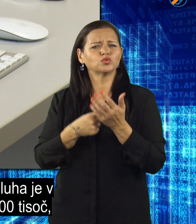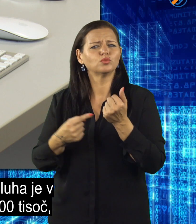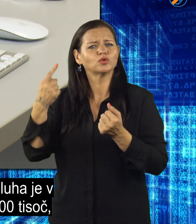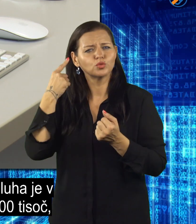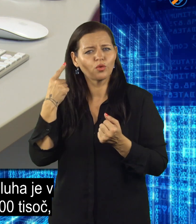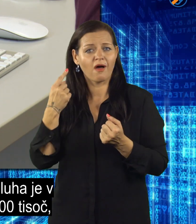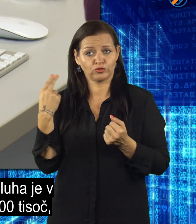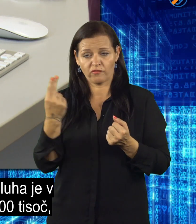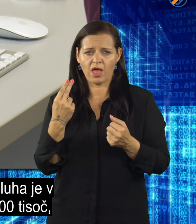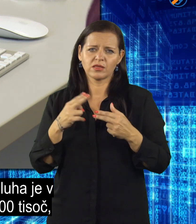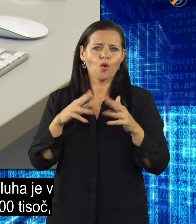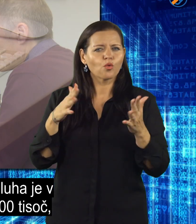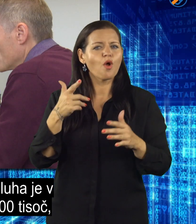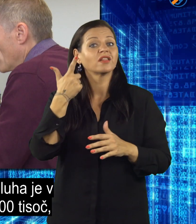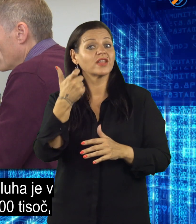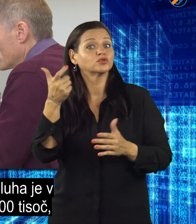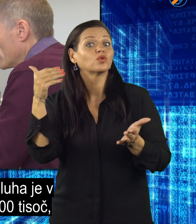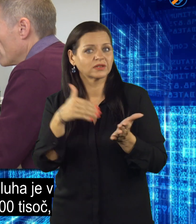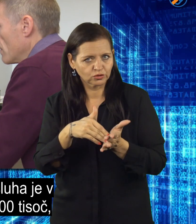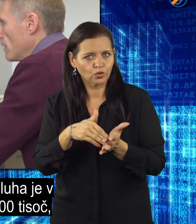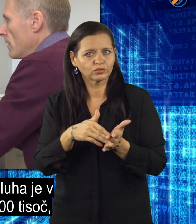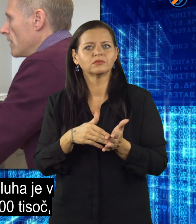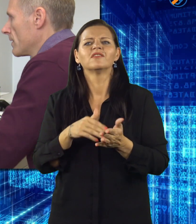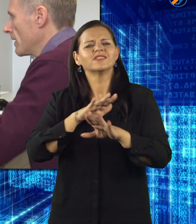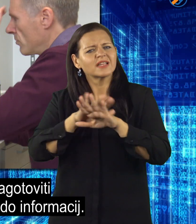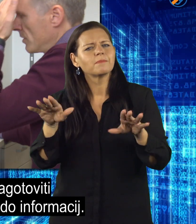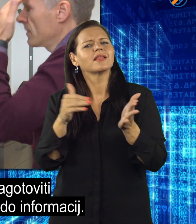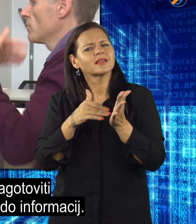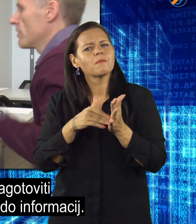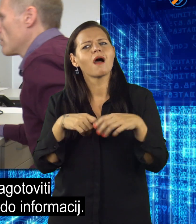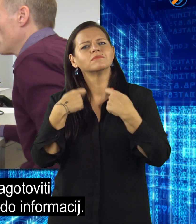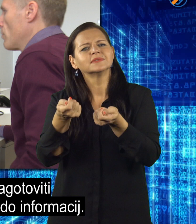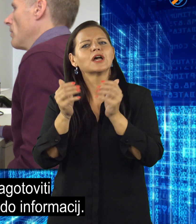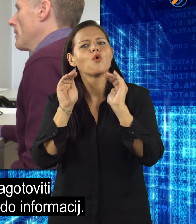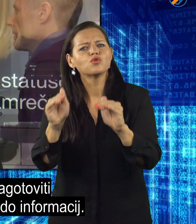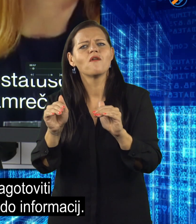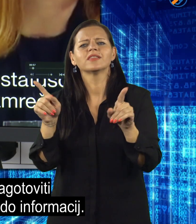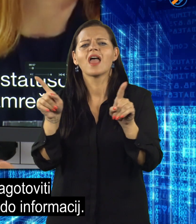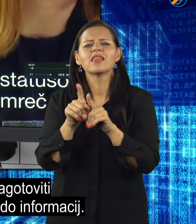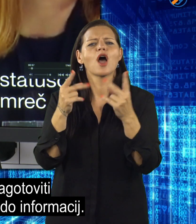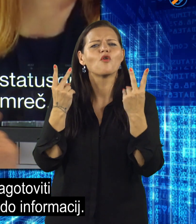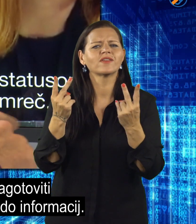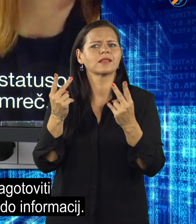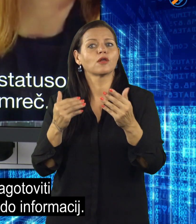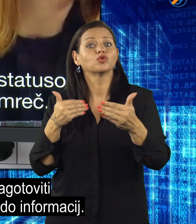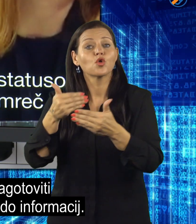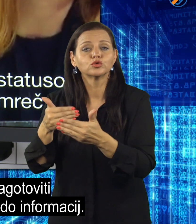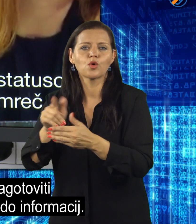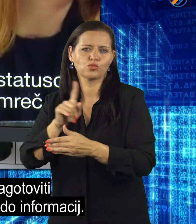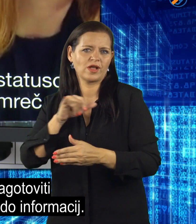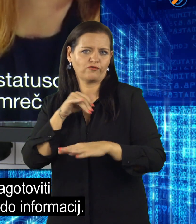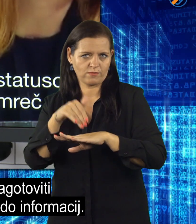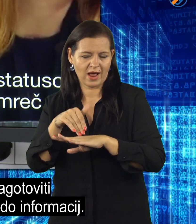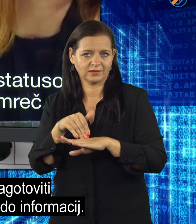Oseb z izgubo sluha je v Sloveniji okoli 200 tisoč. Vsem je treba zagotoviti enakovreden dostop do informacij.